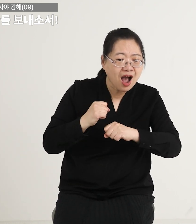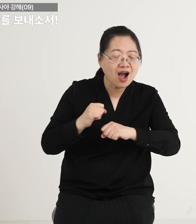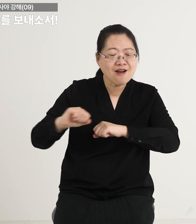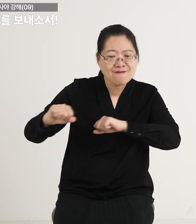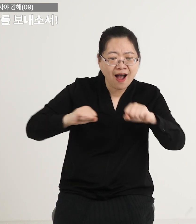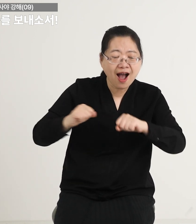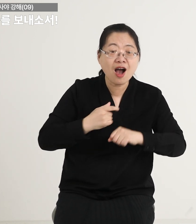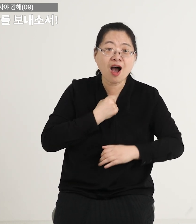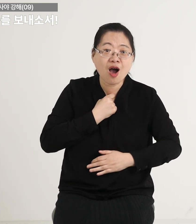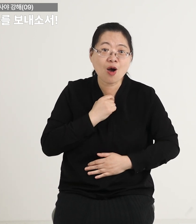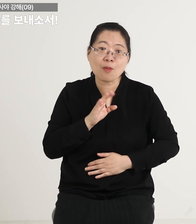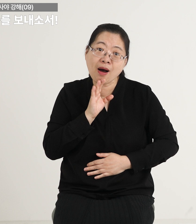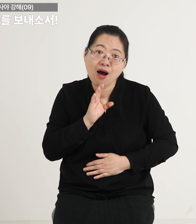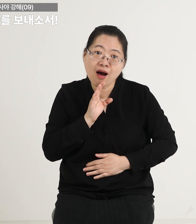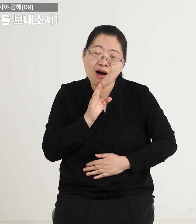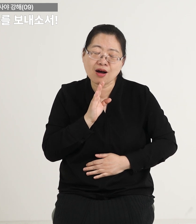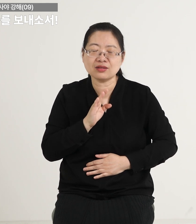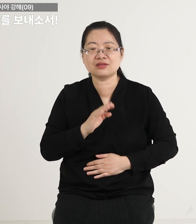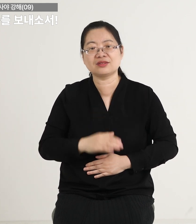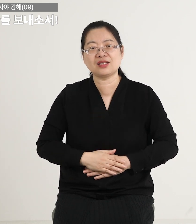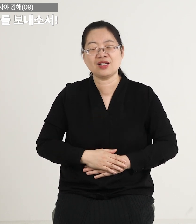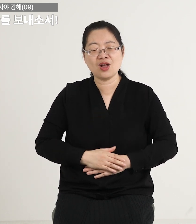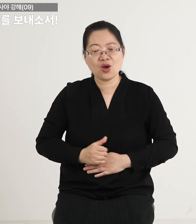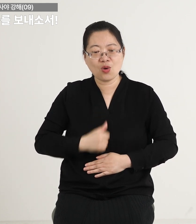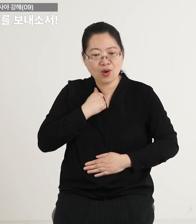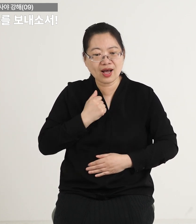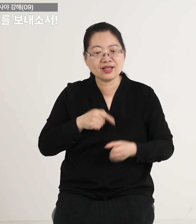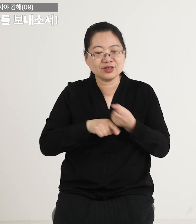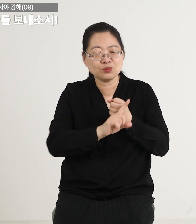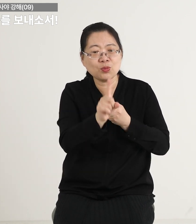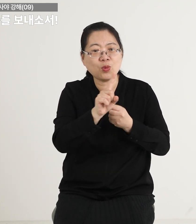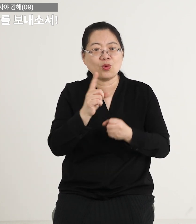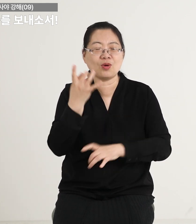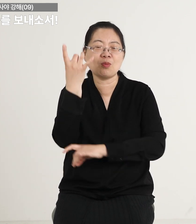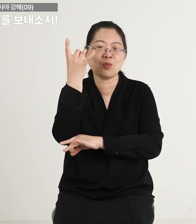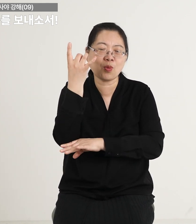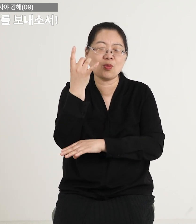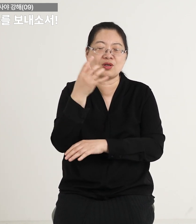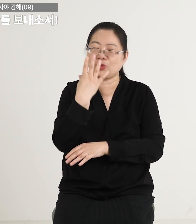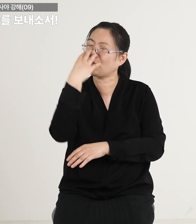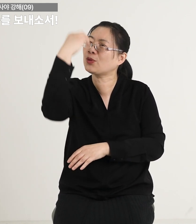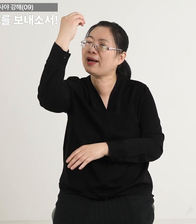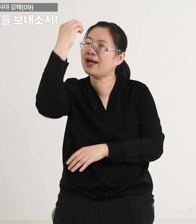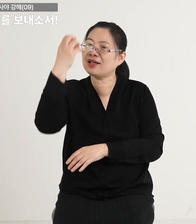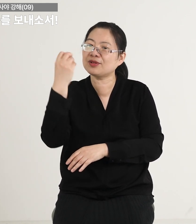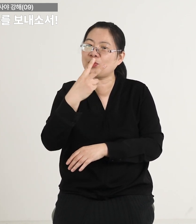이 화는 본질이 교만이에요. 그리고 우상숭배예요.